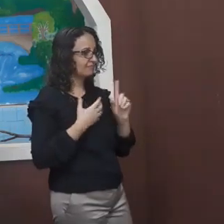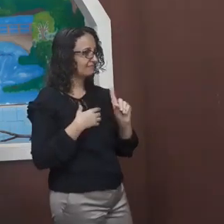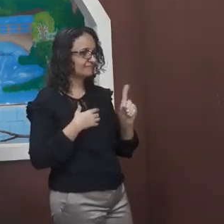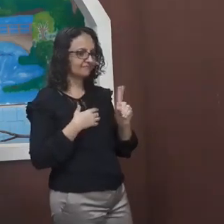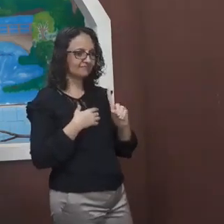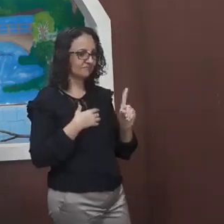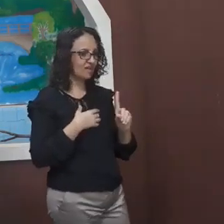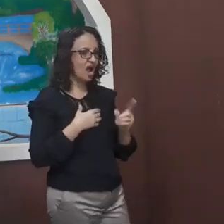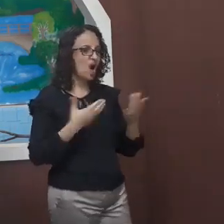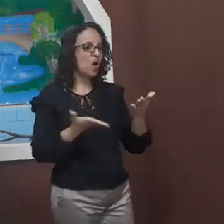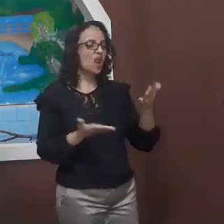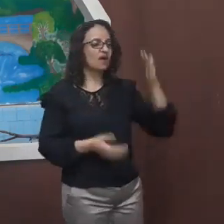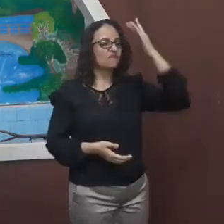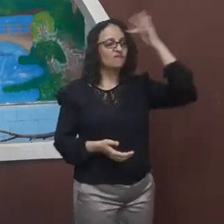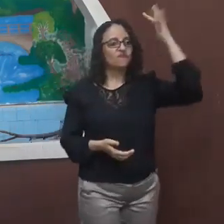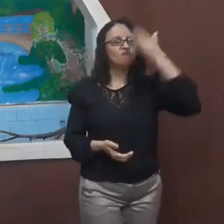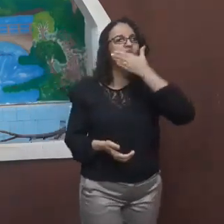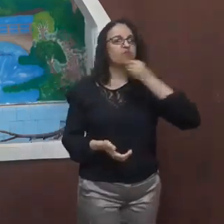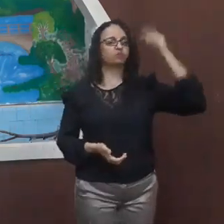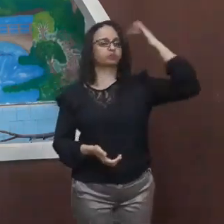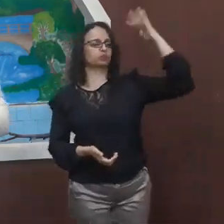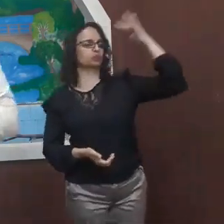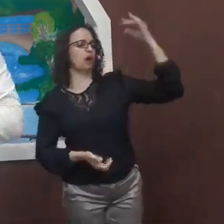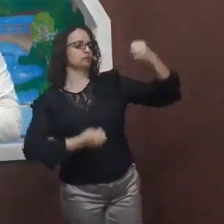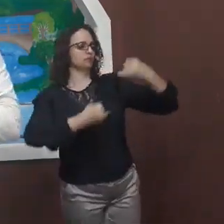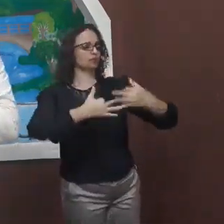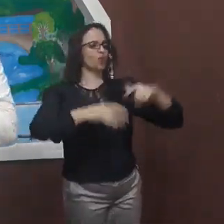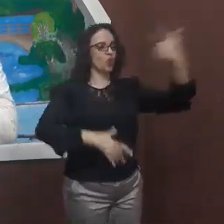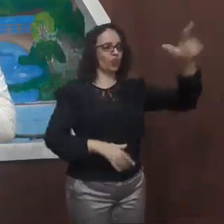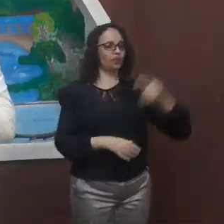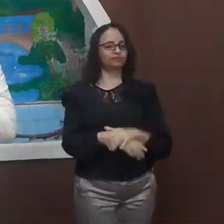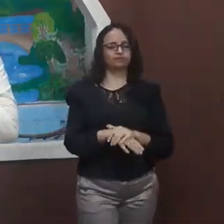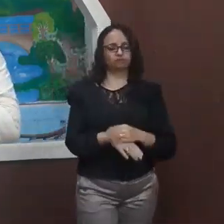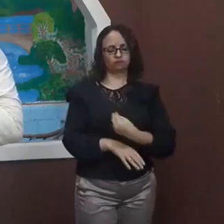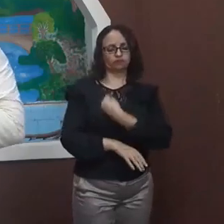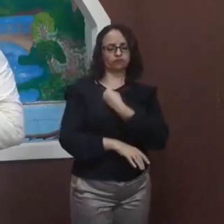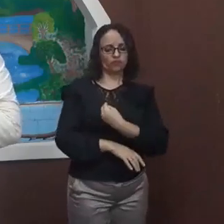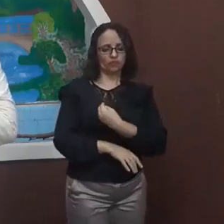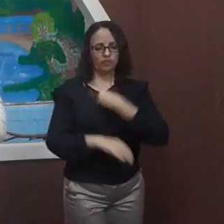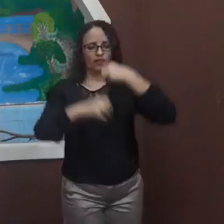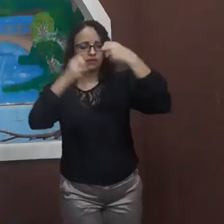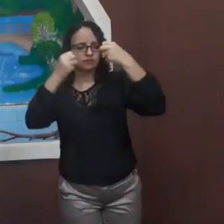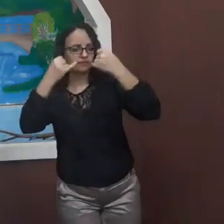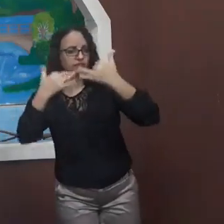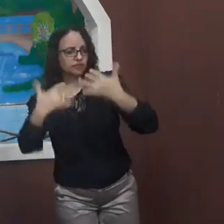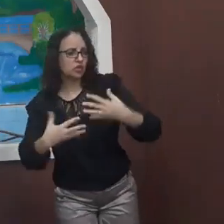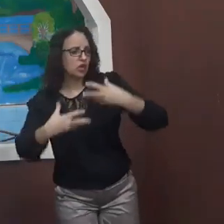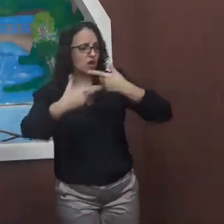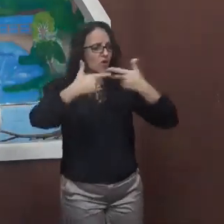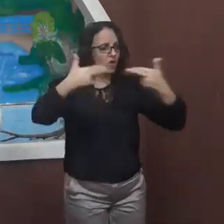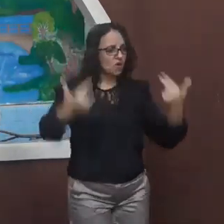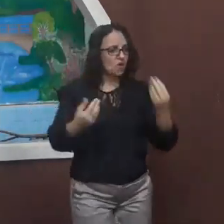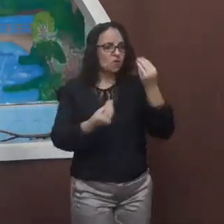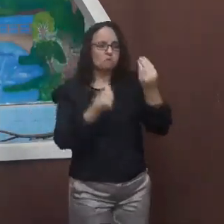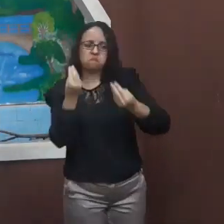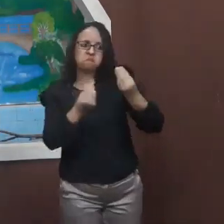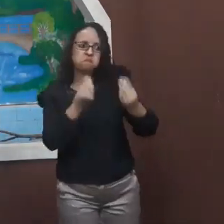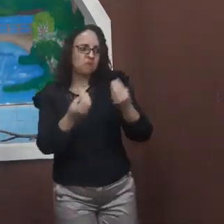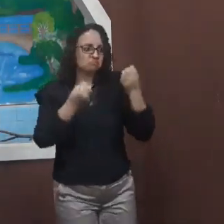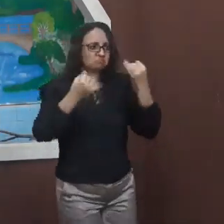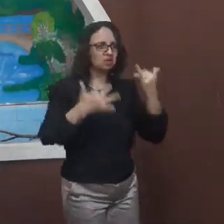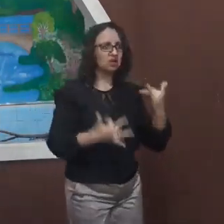lá, vai falar sobre a vida, sobre as coisas, usando a